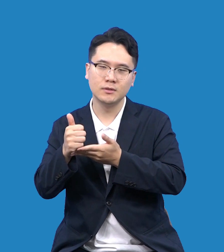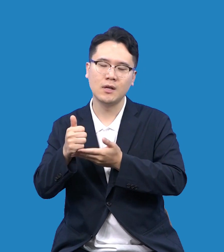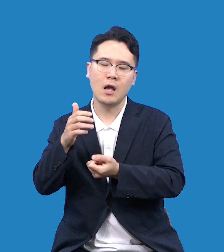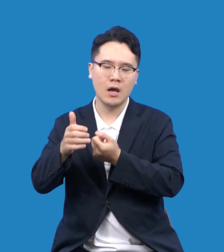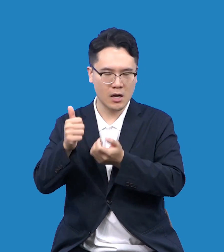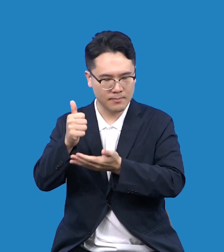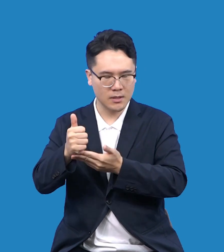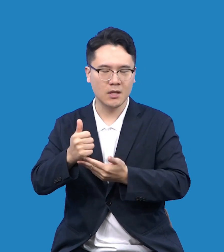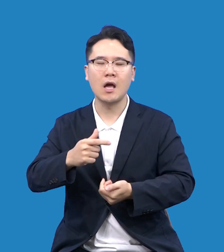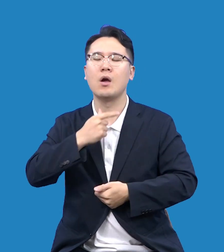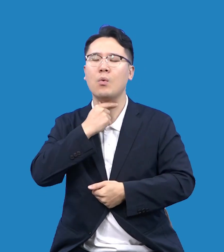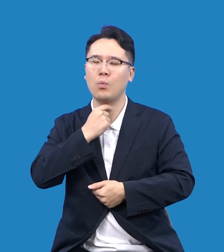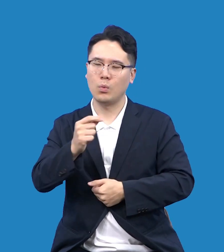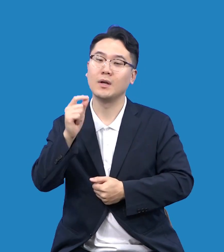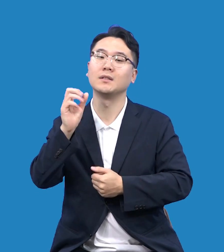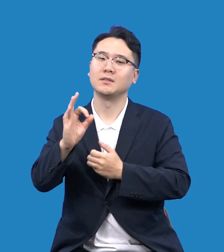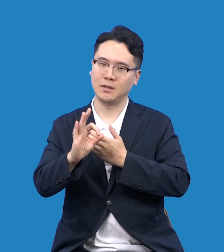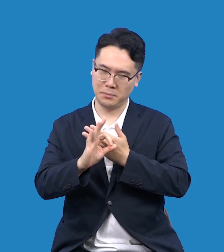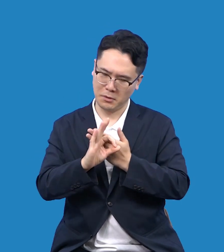하나님이 원하신다면,